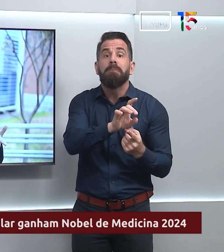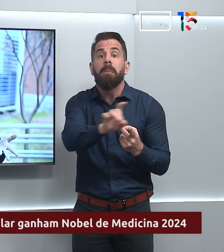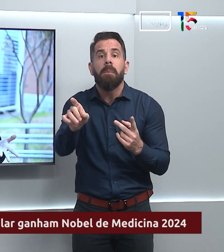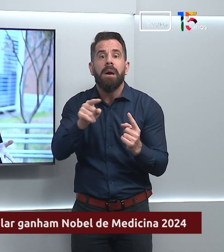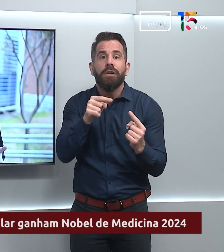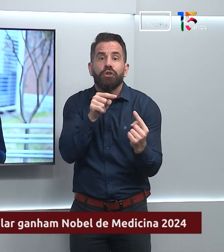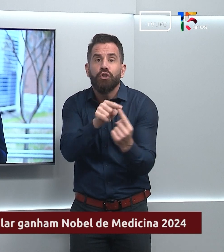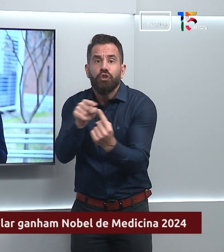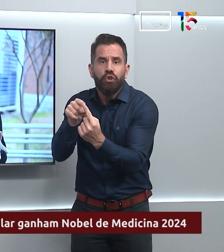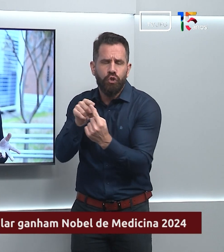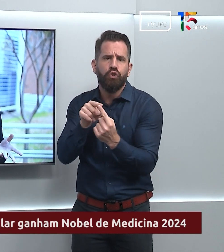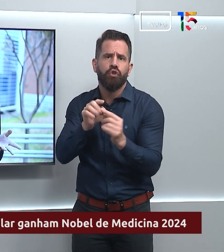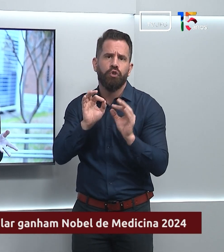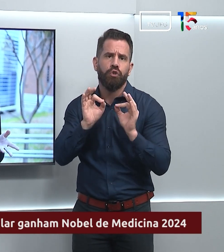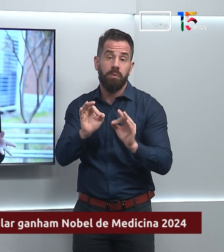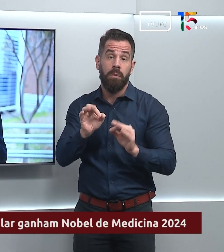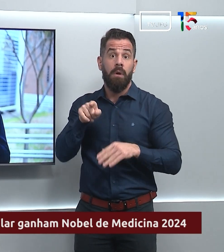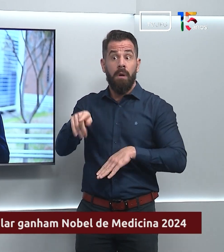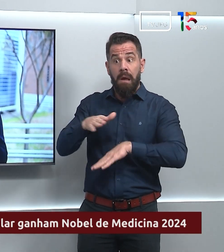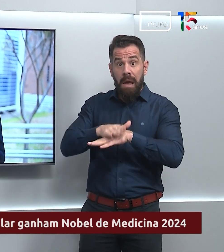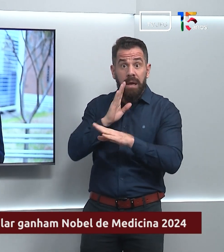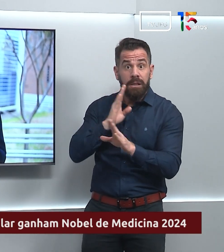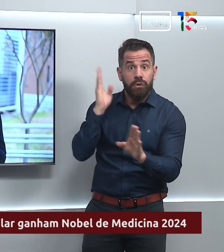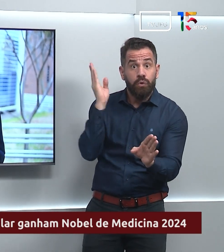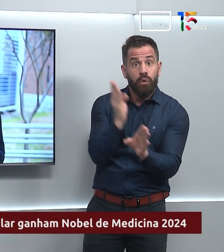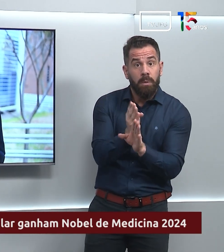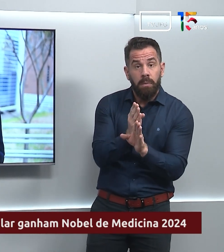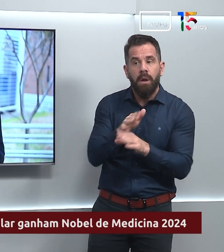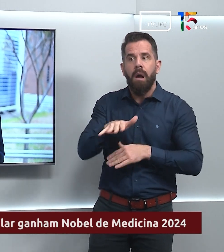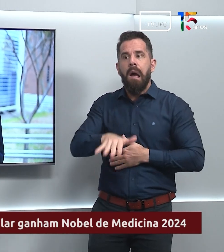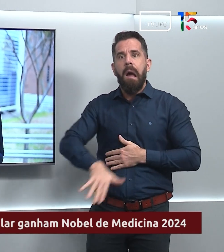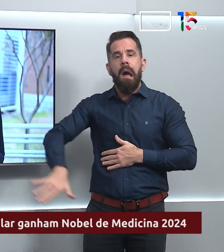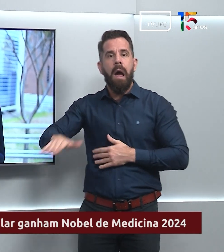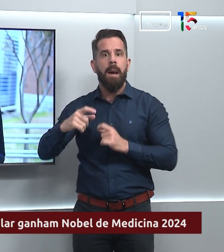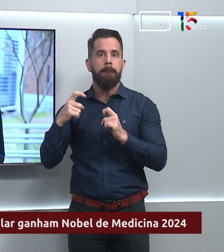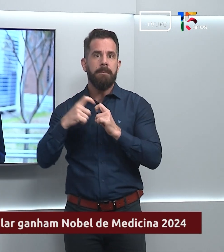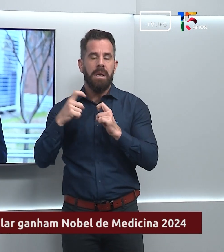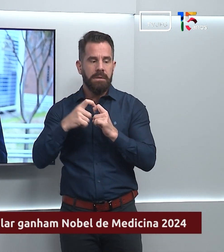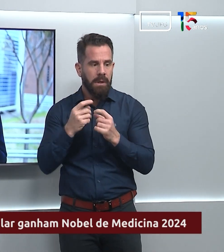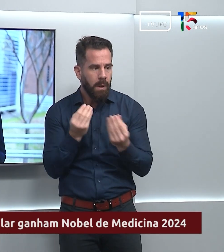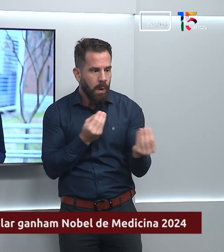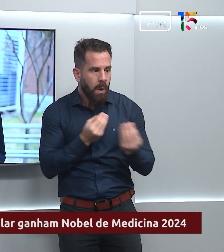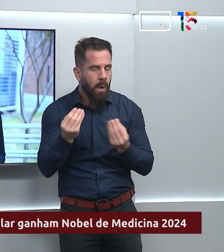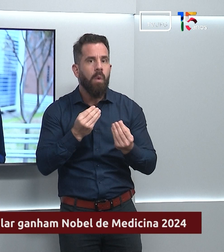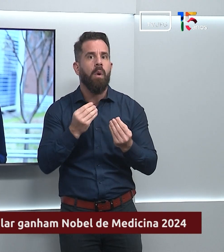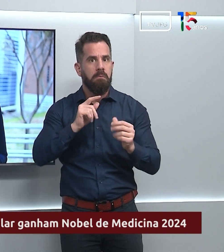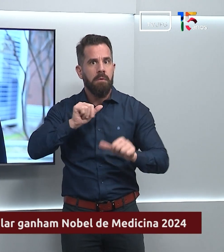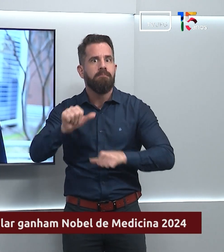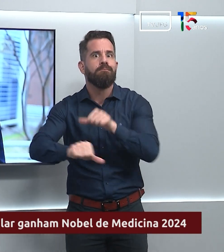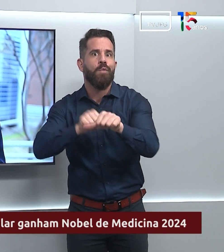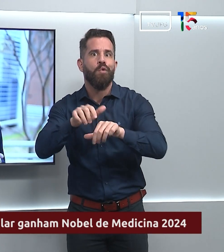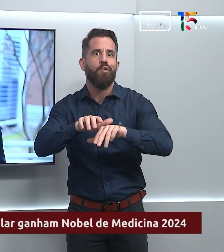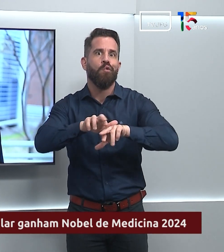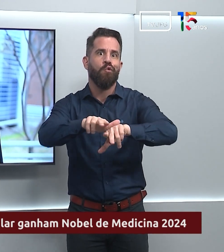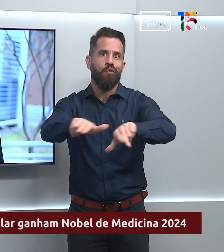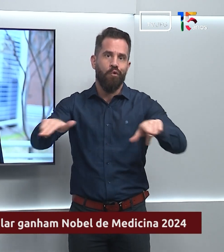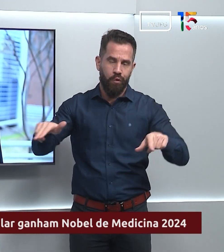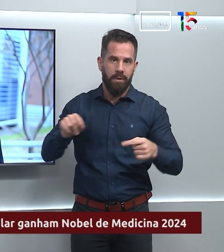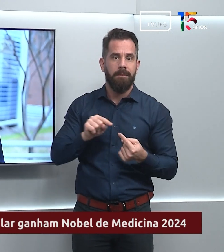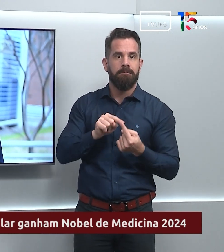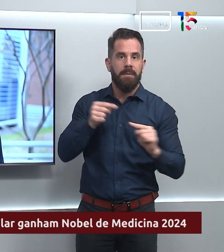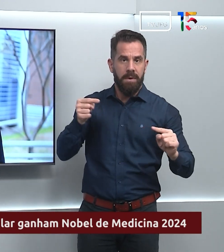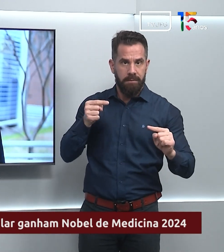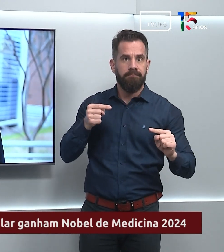essa descoberta, o mundo da medicina reformula o modo de pensar a saúde por meio da biologia molecular. E como recompensa